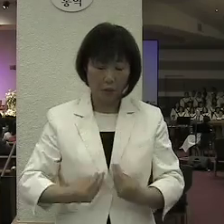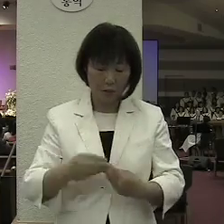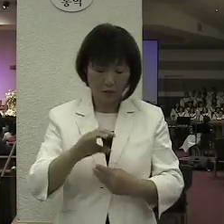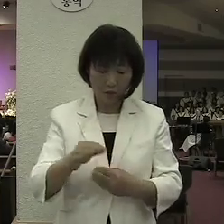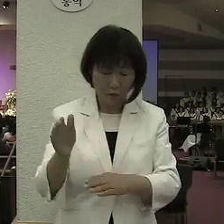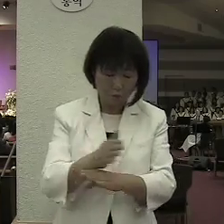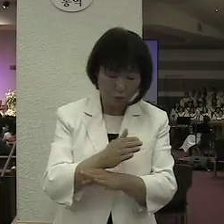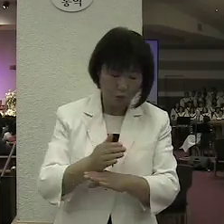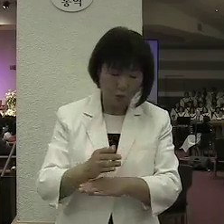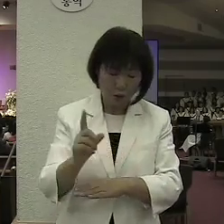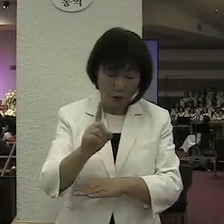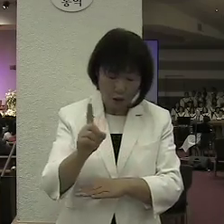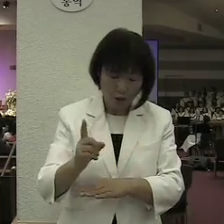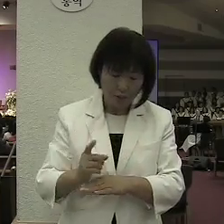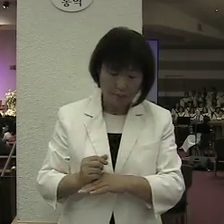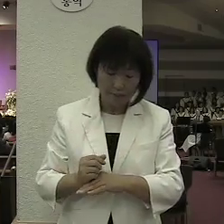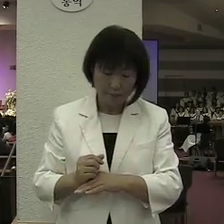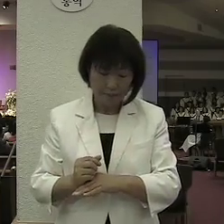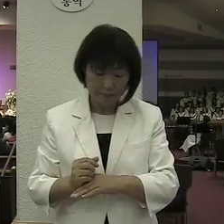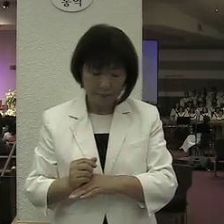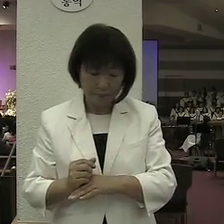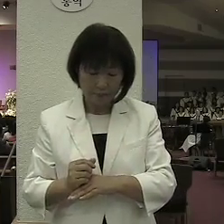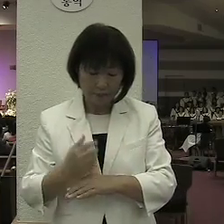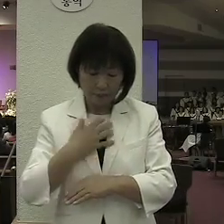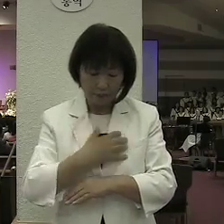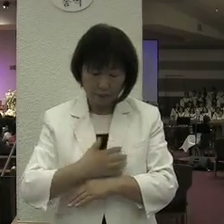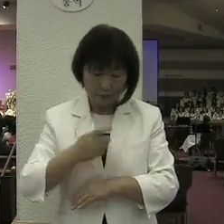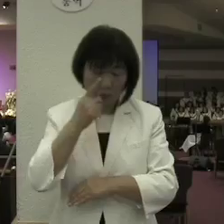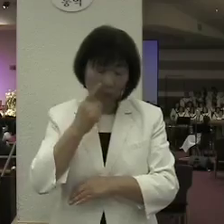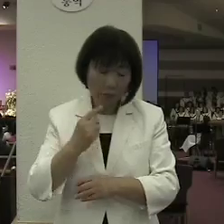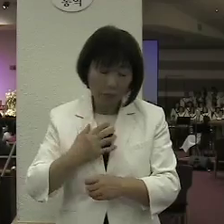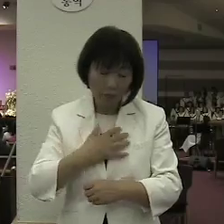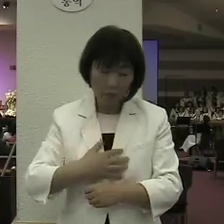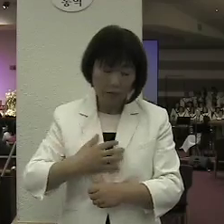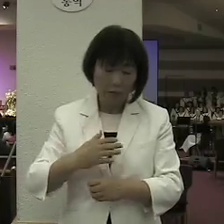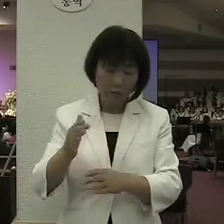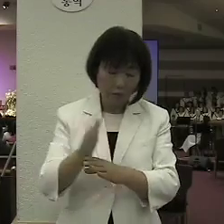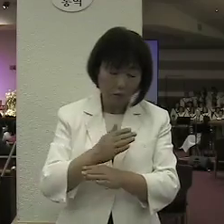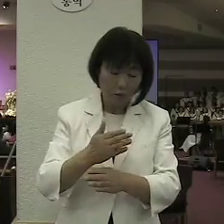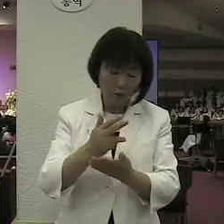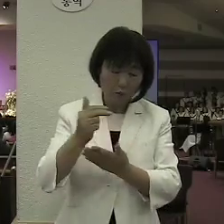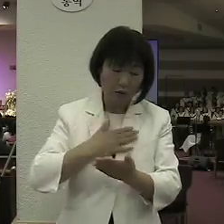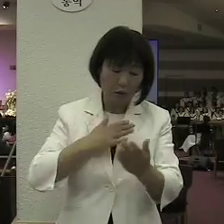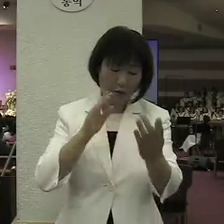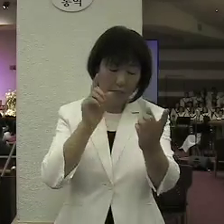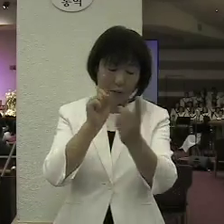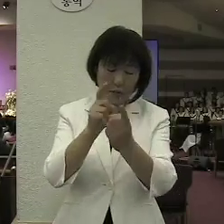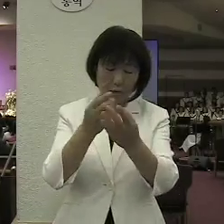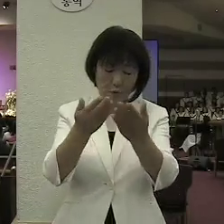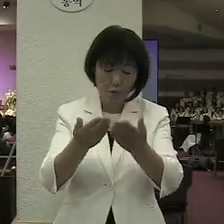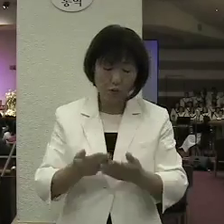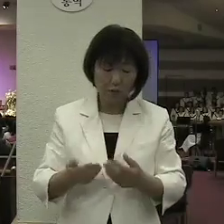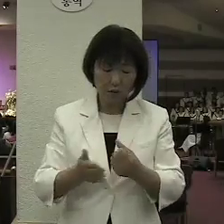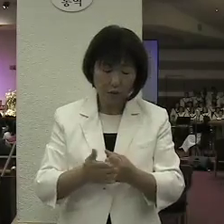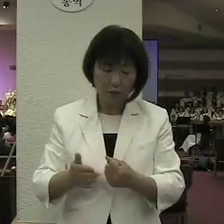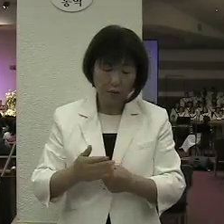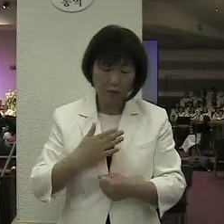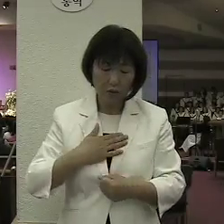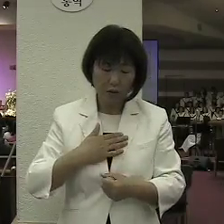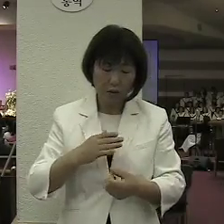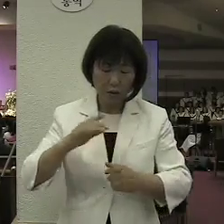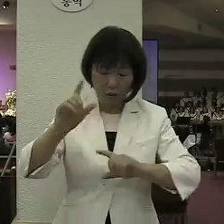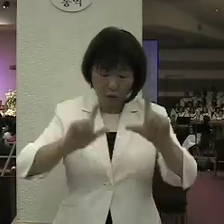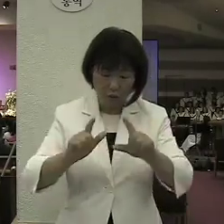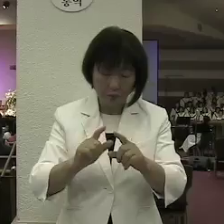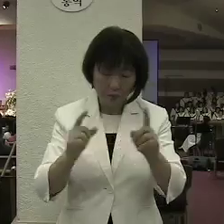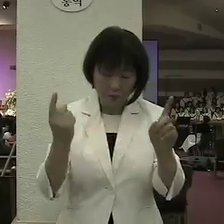주님께서 내 심령을 터치해 주셨고 나의 마음을 터치해 주셨고 나의 앞날을 터치해 주셨고 책임져 주시는 주님이